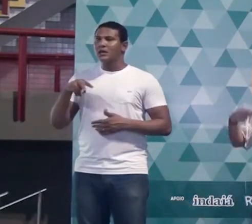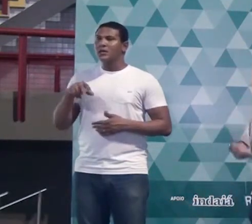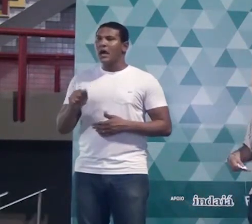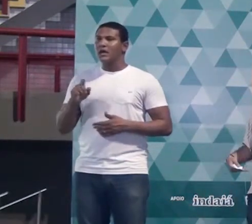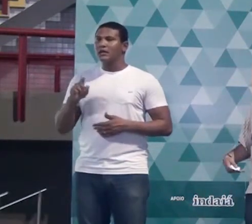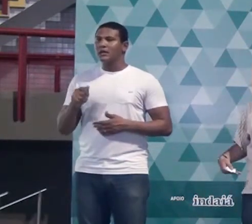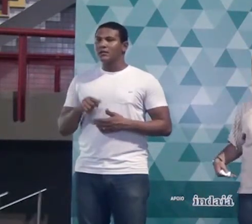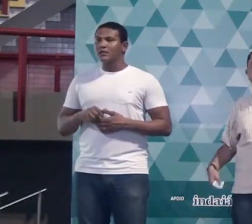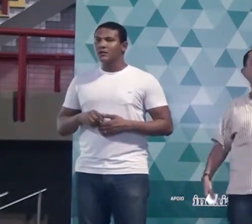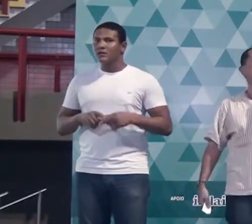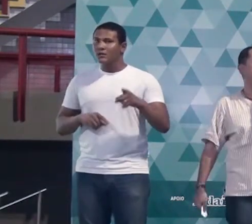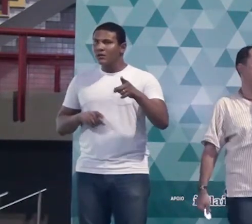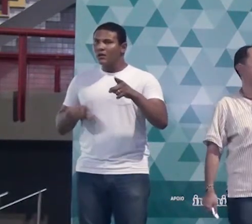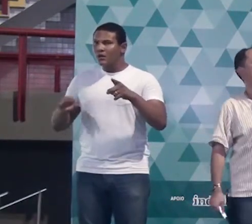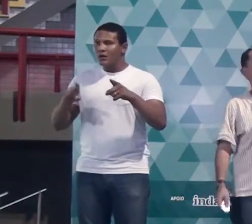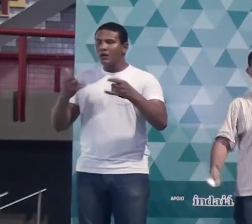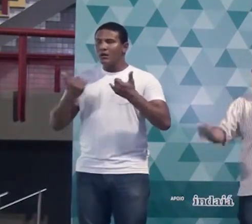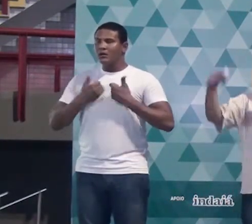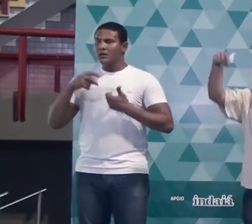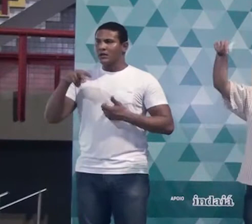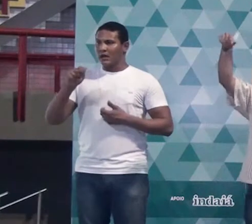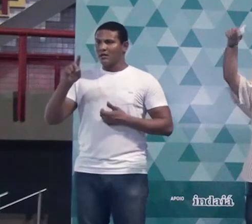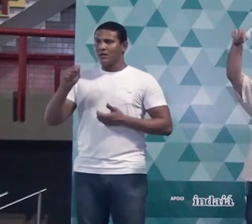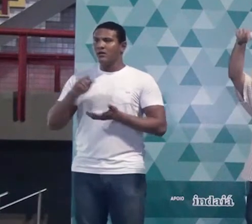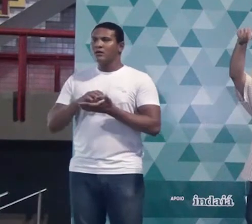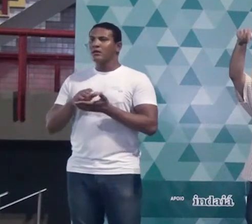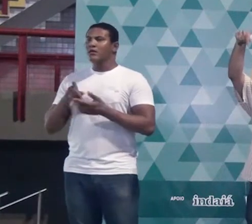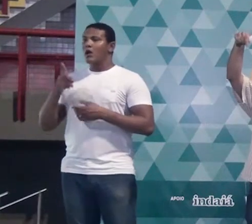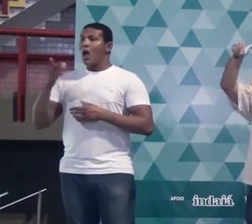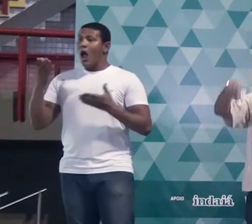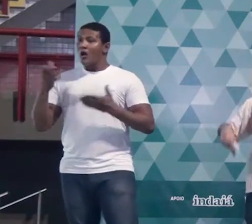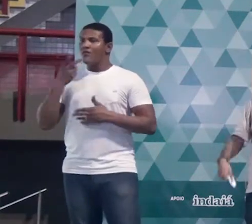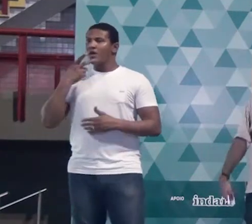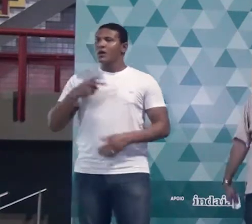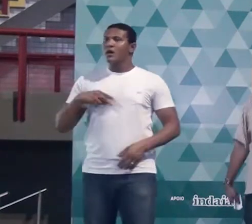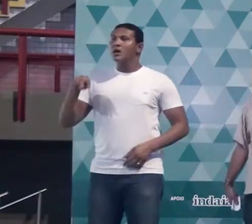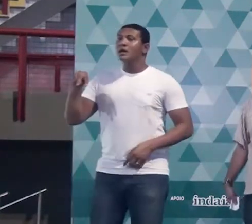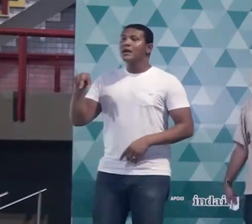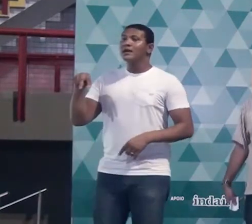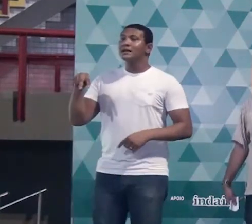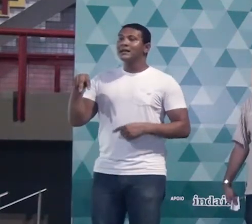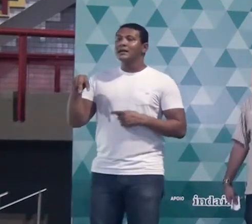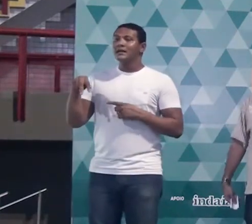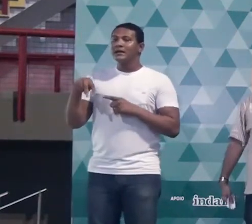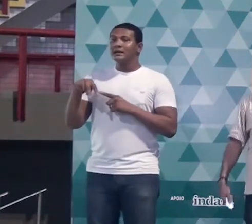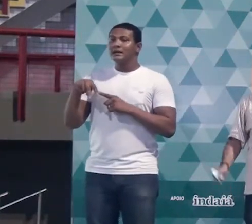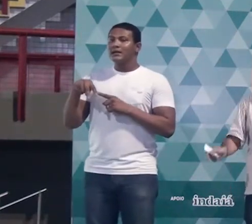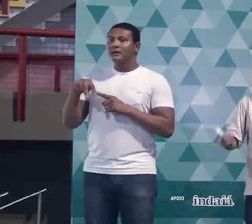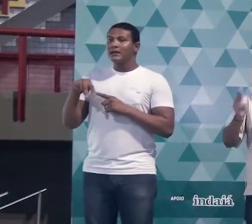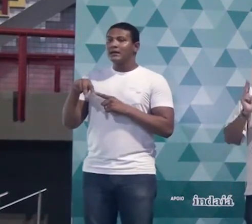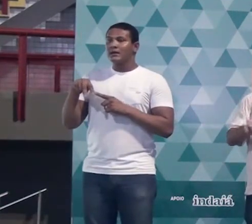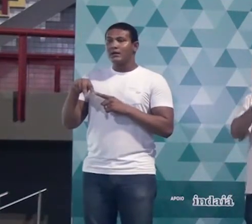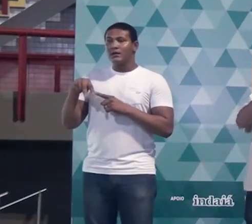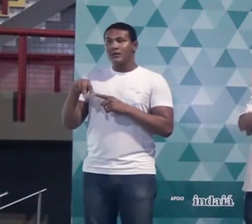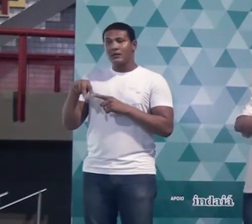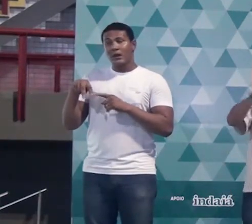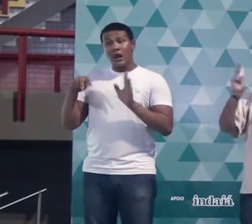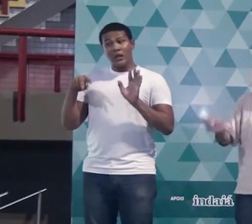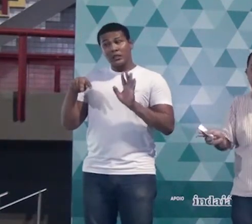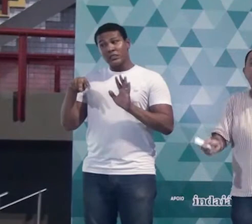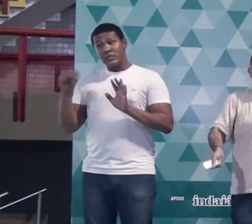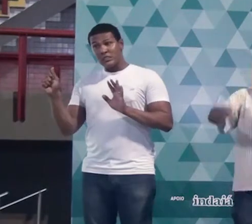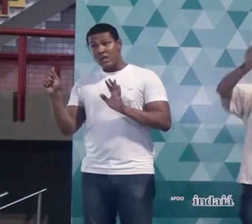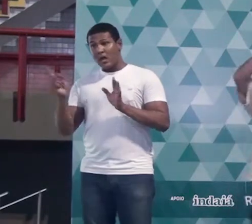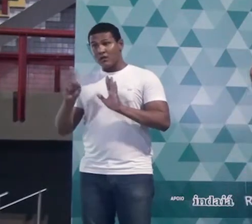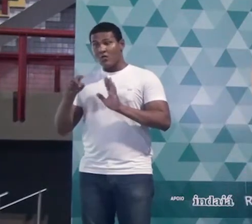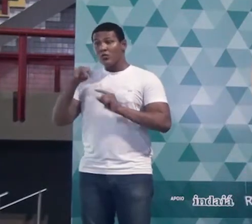Pronuncia. Nada. Pronuncia só o primeiro som dessa palavra. Na não. Na é